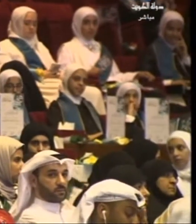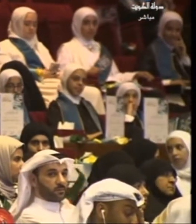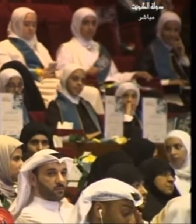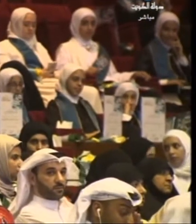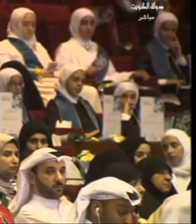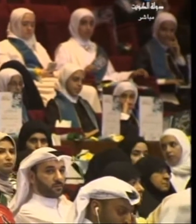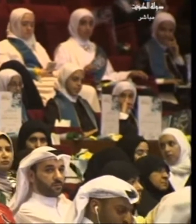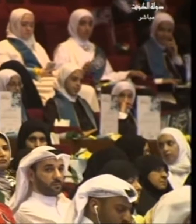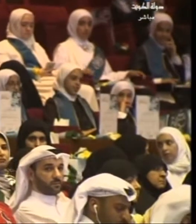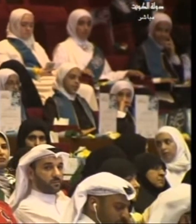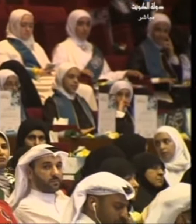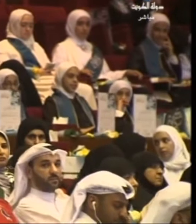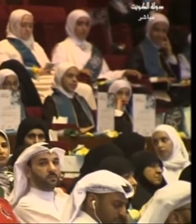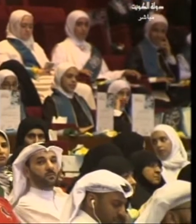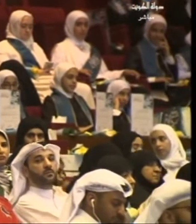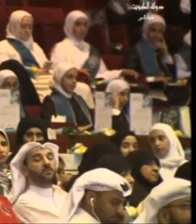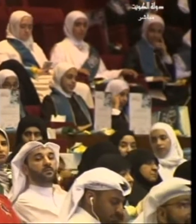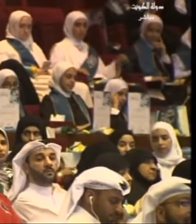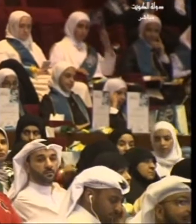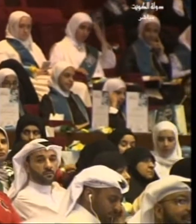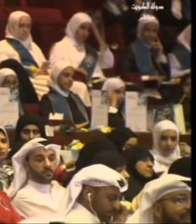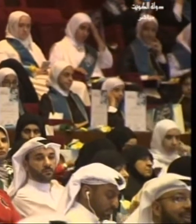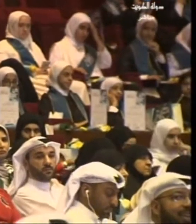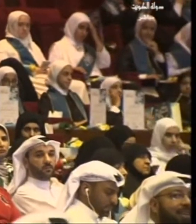إلى تحفيظ القرآن الكريم وتجويده